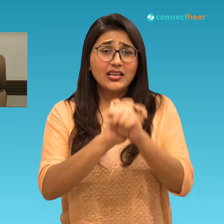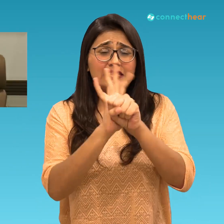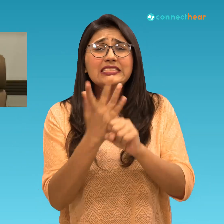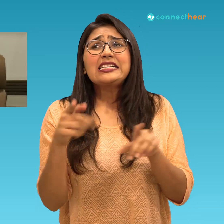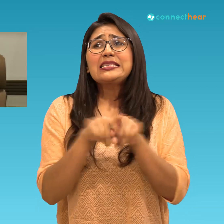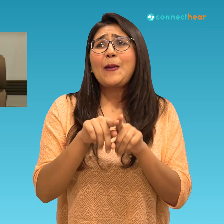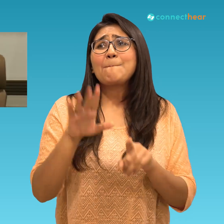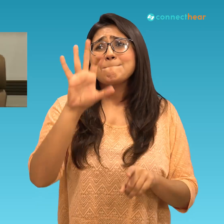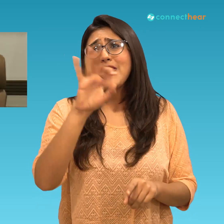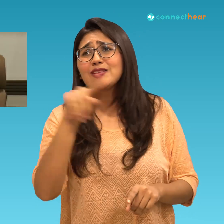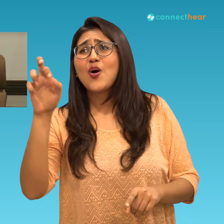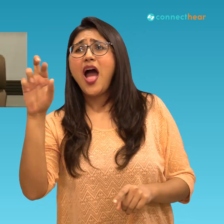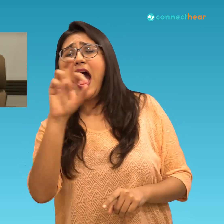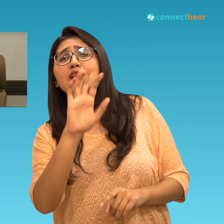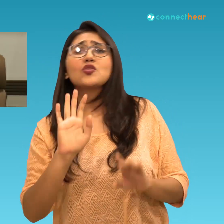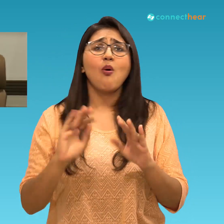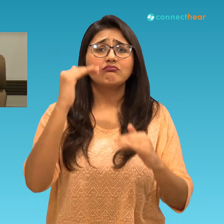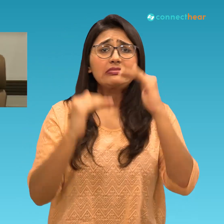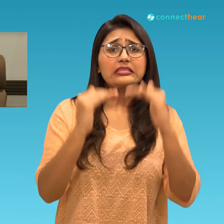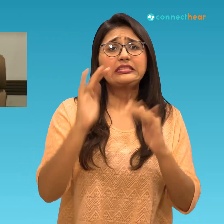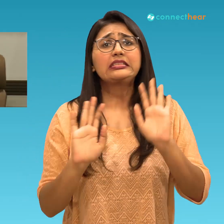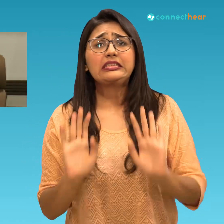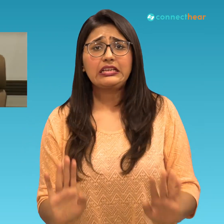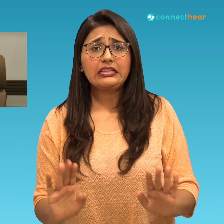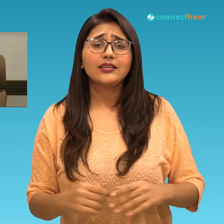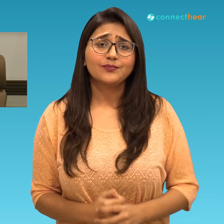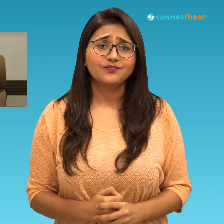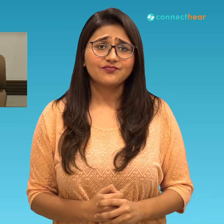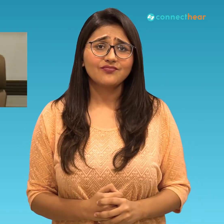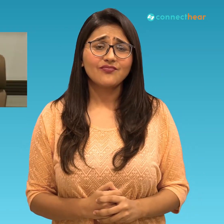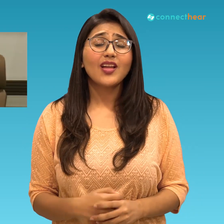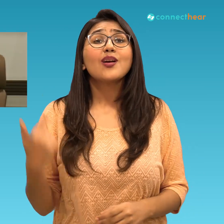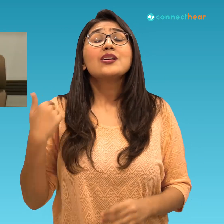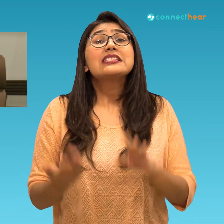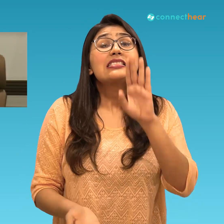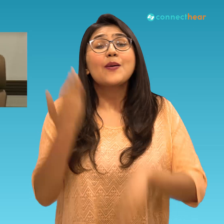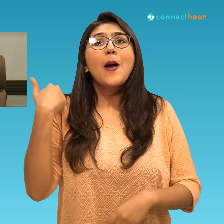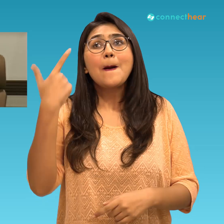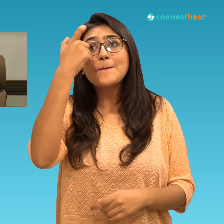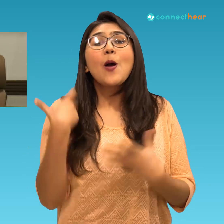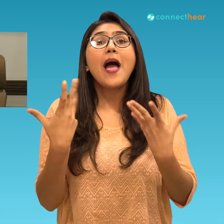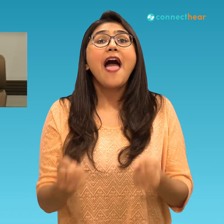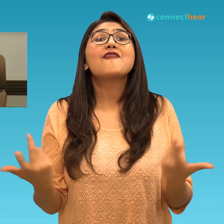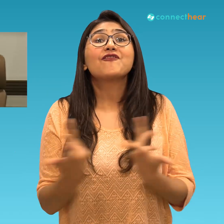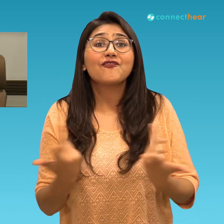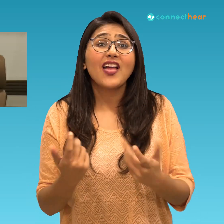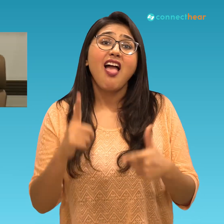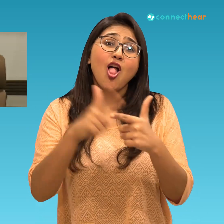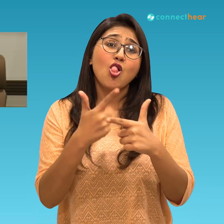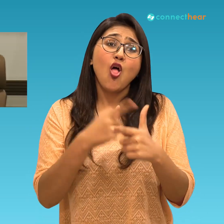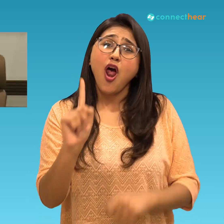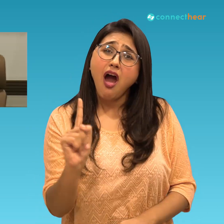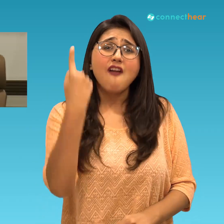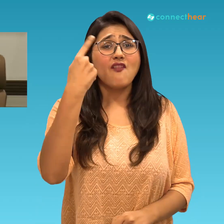800 اور 500 کے تعداد میں ہیں۔ تو اس لیے ہمارے لیے جو سب سے بڑا مسئلہ بنا ہوا ہے وہ لاہور